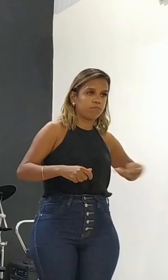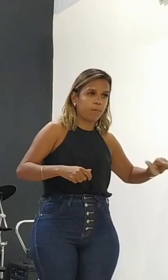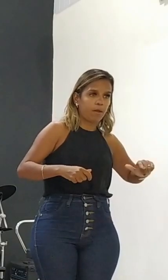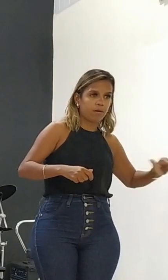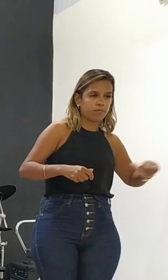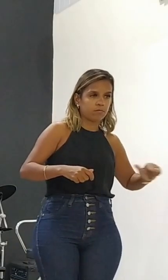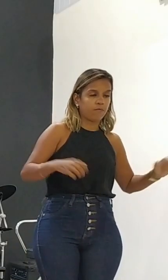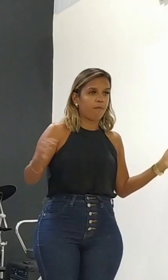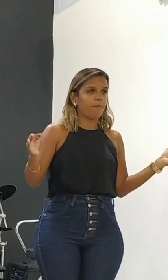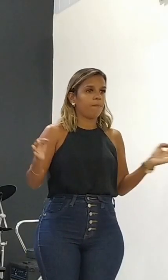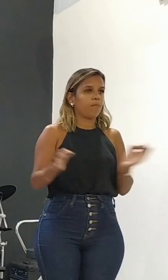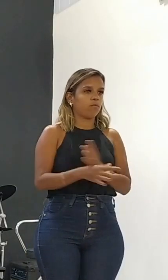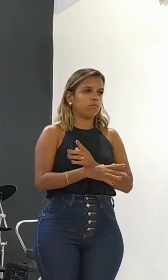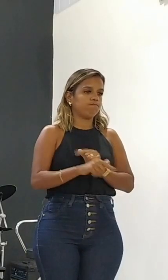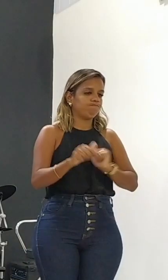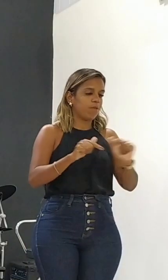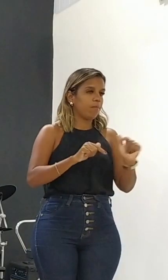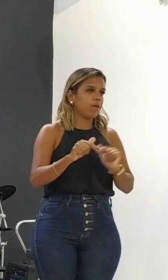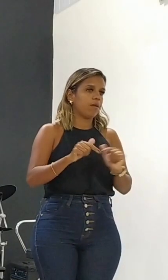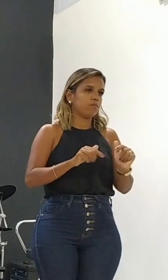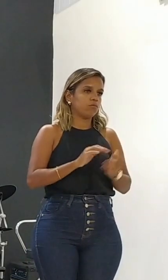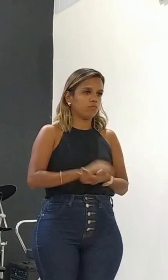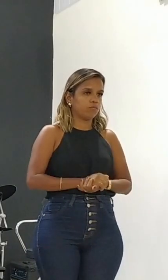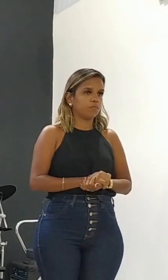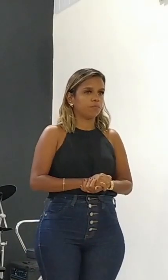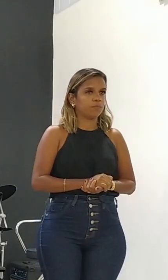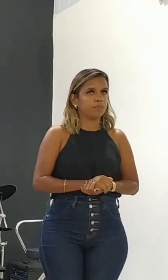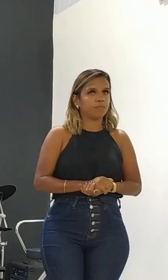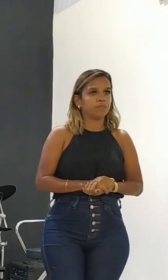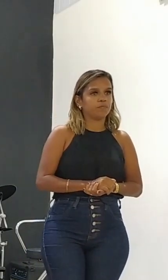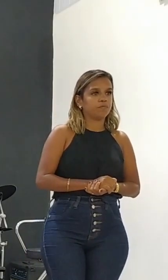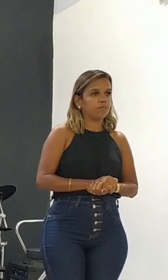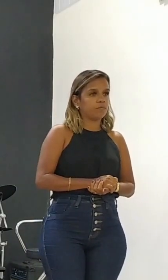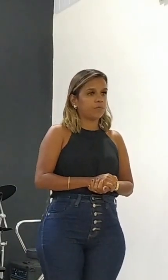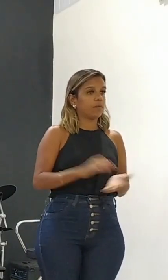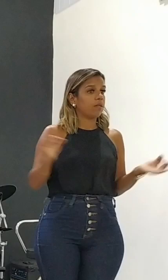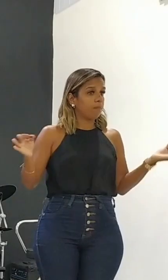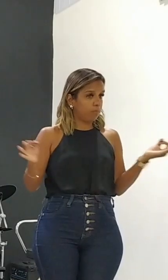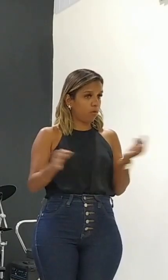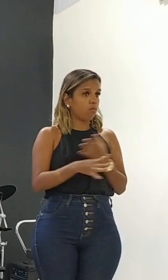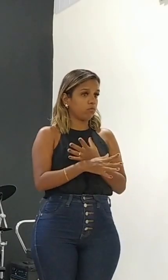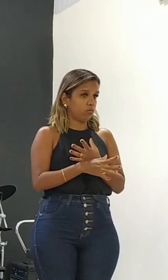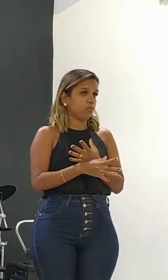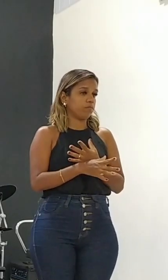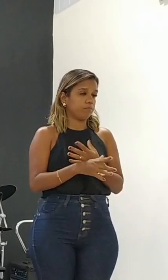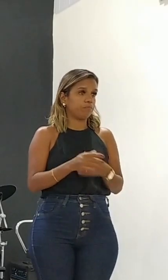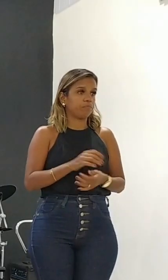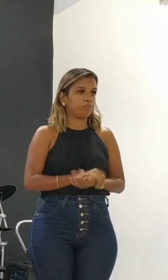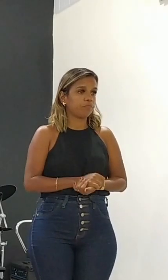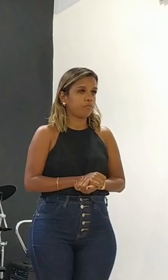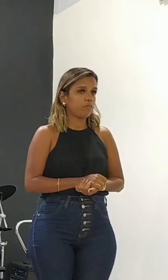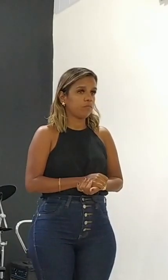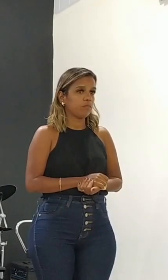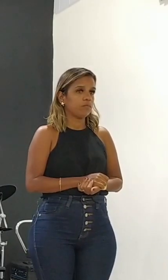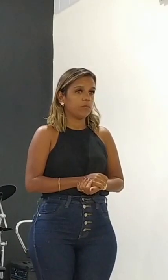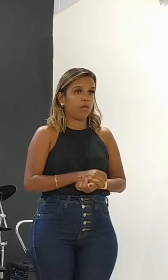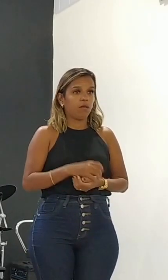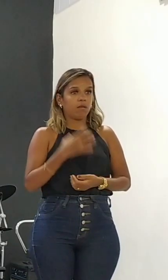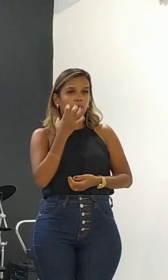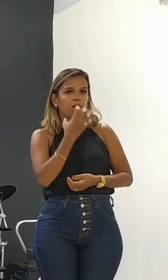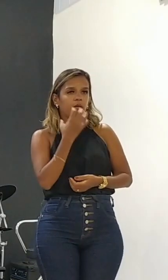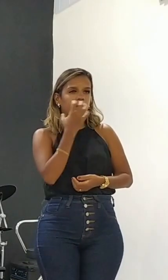estavam preparados para qualquer situação, A gente tem que estar preparado para qualquer situação. Está aqui cantando, mas